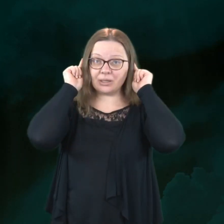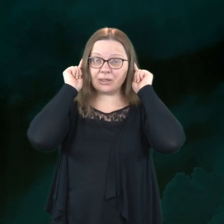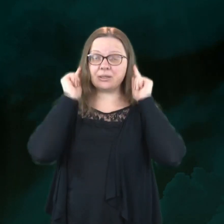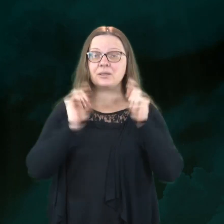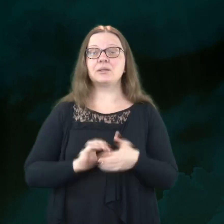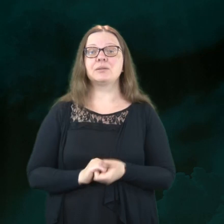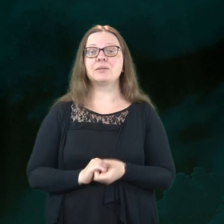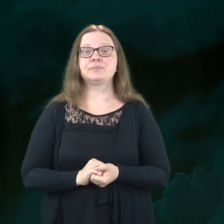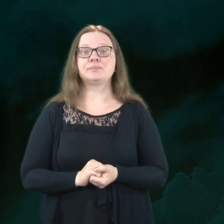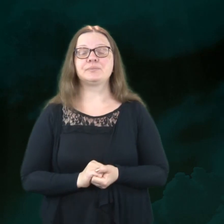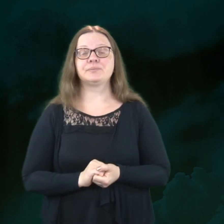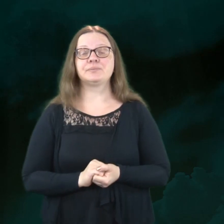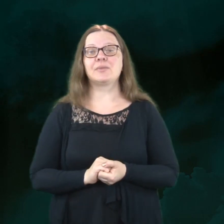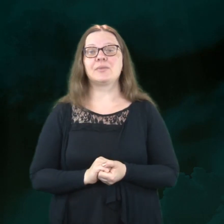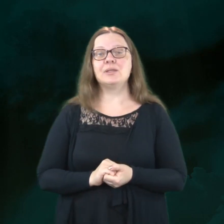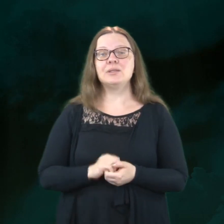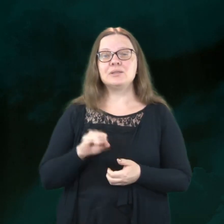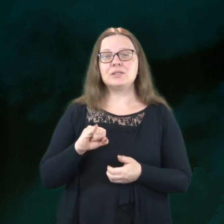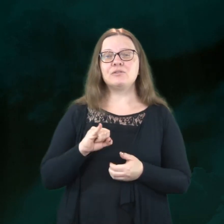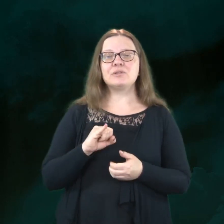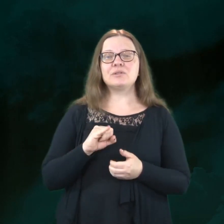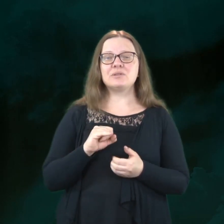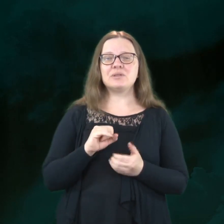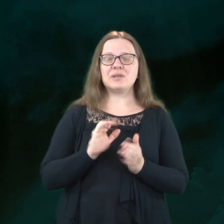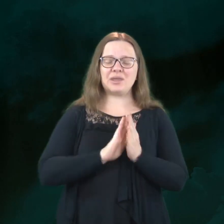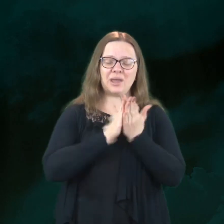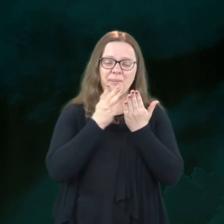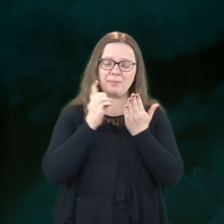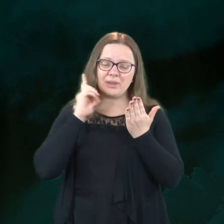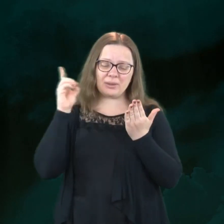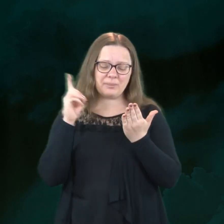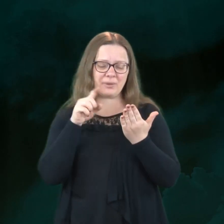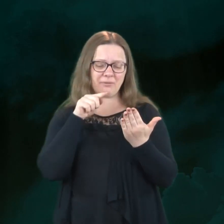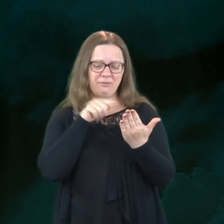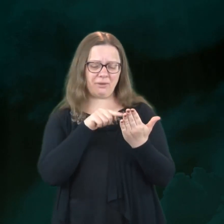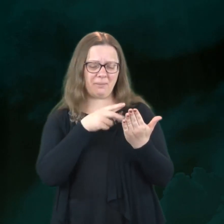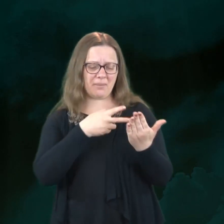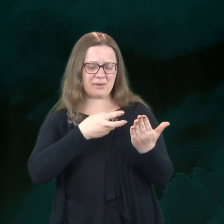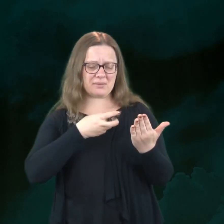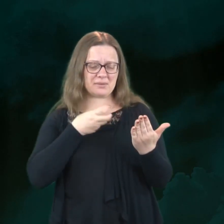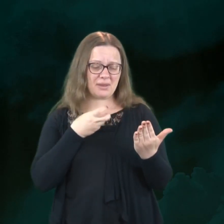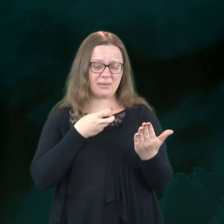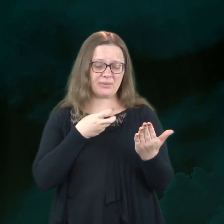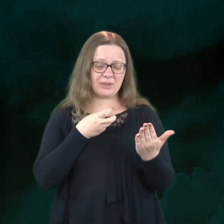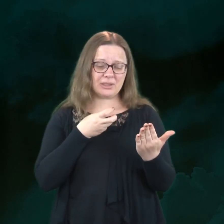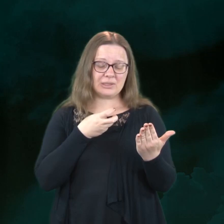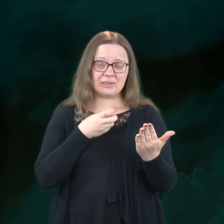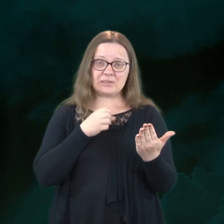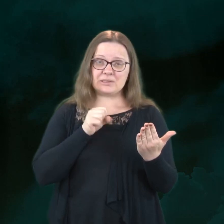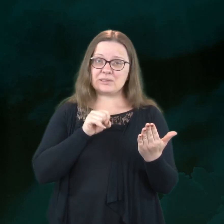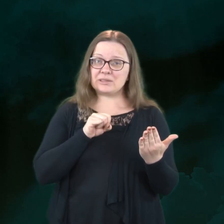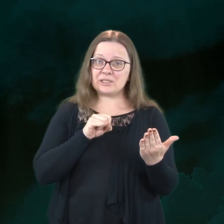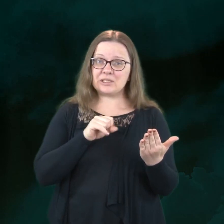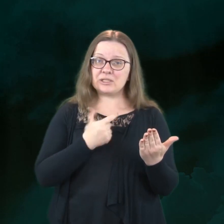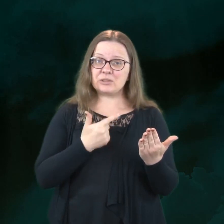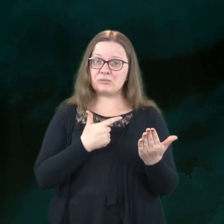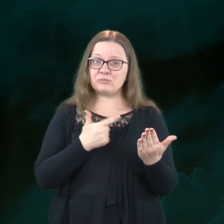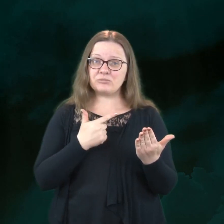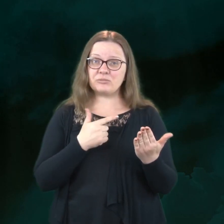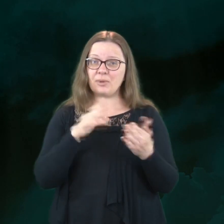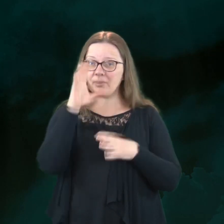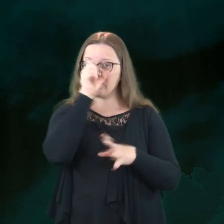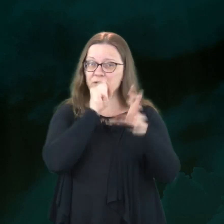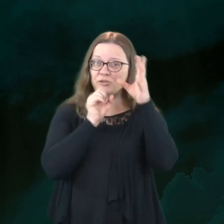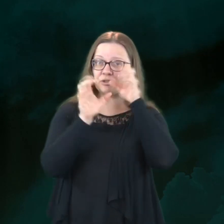gregos e bárbaros é que todo aquele que não fala grego era considerado pelos gregos